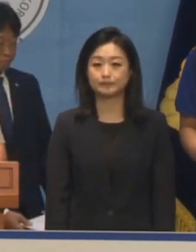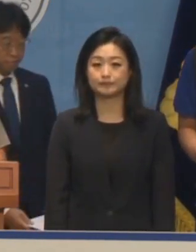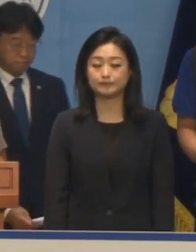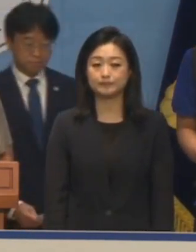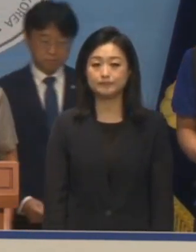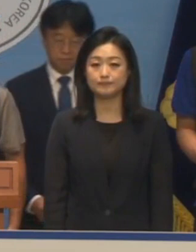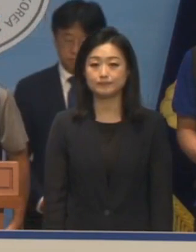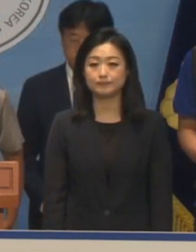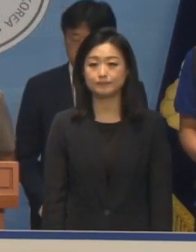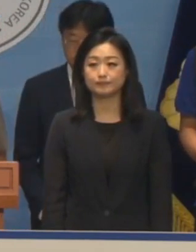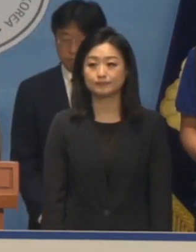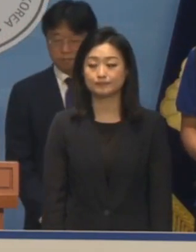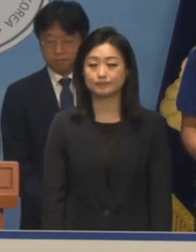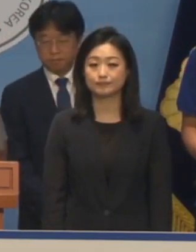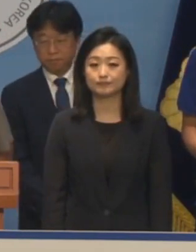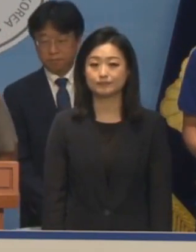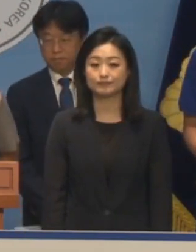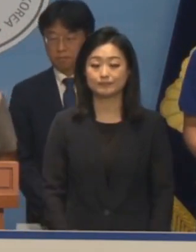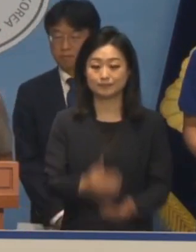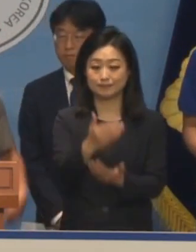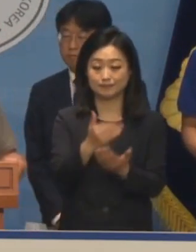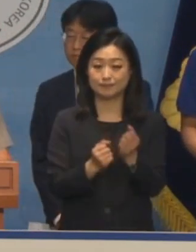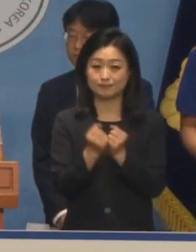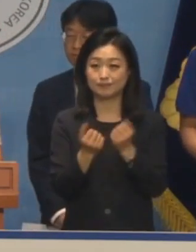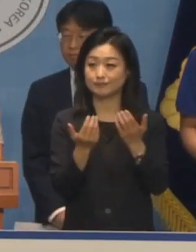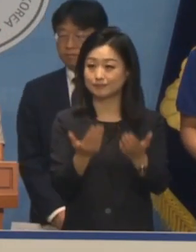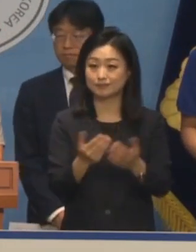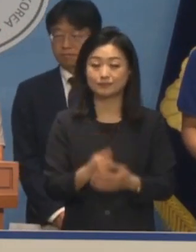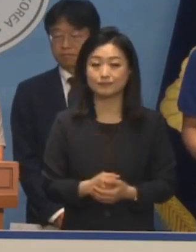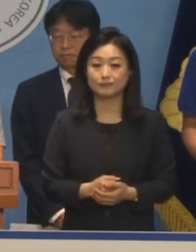해주시겠습니다 기문 하겠습니다